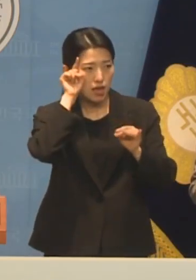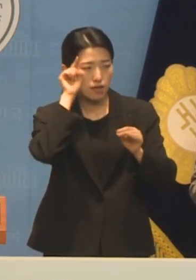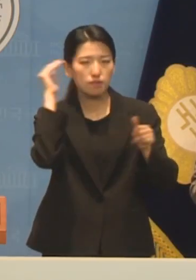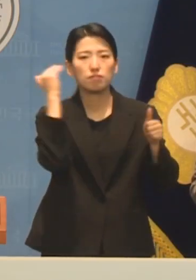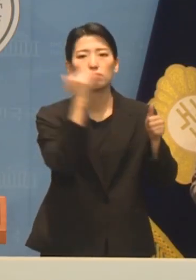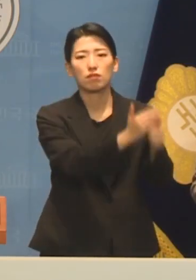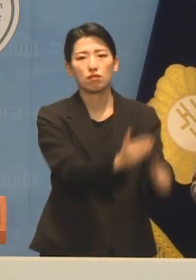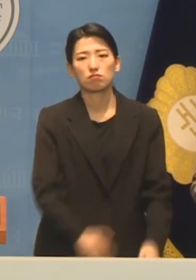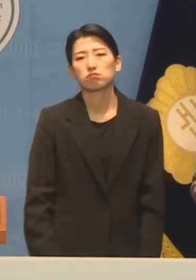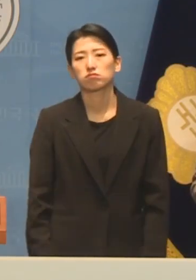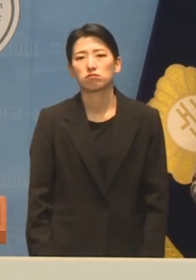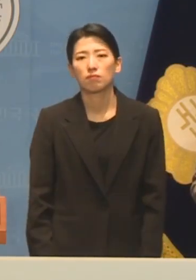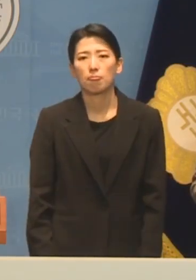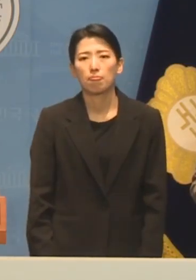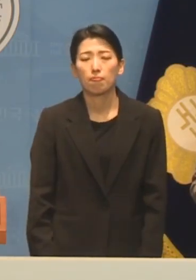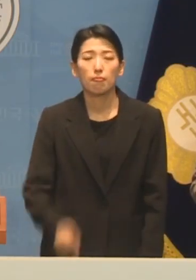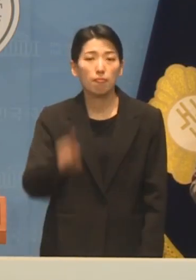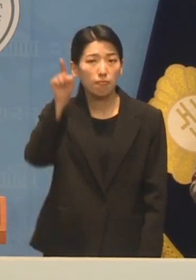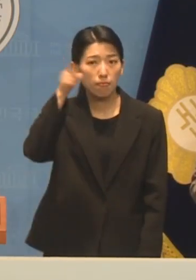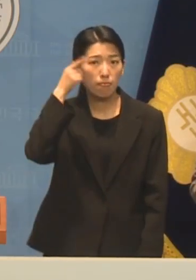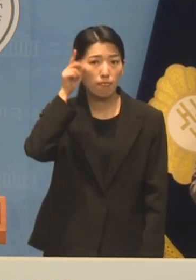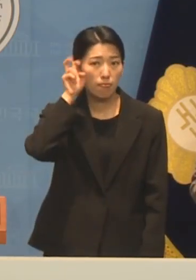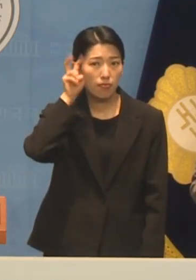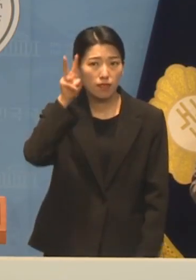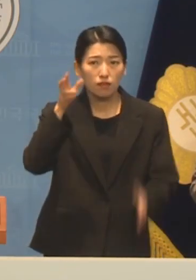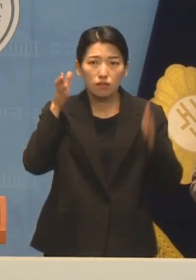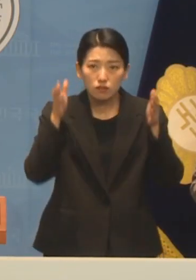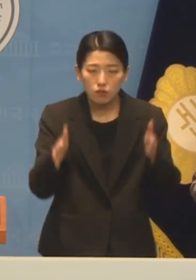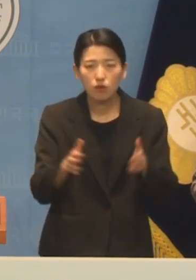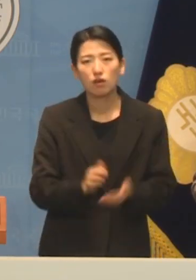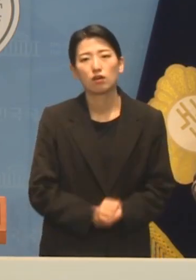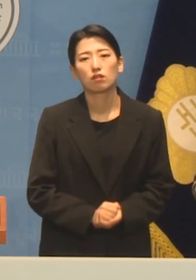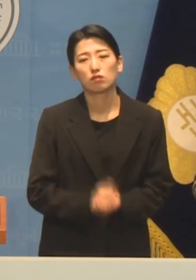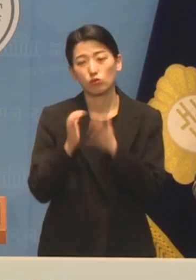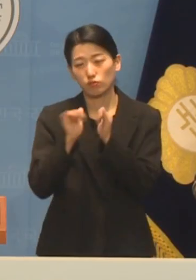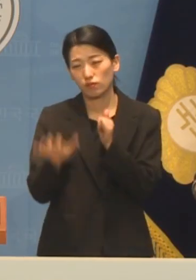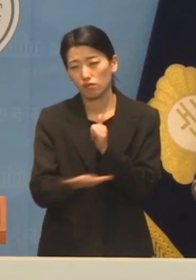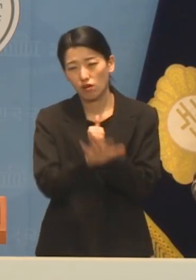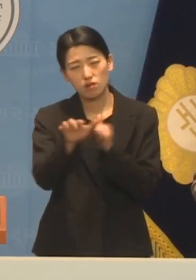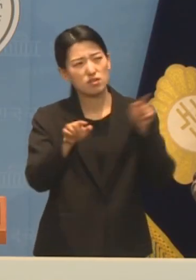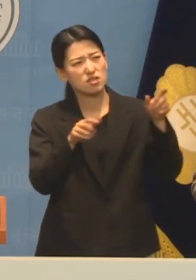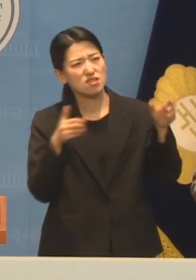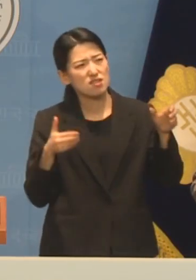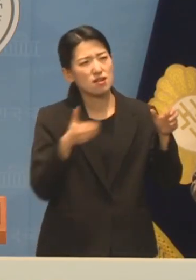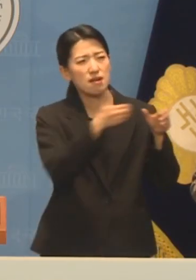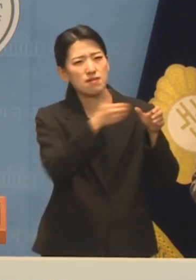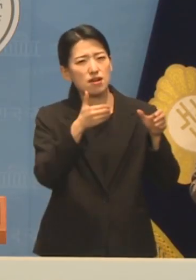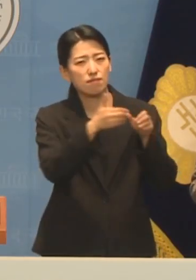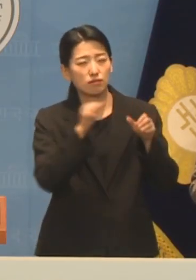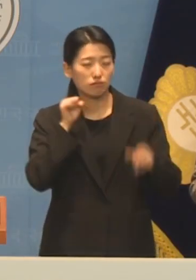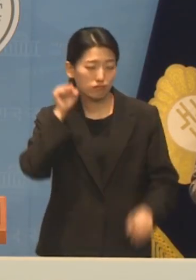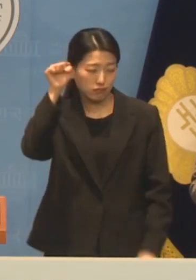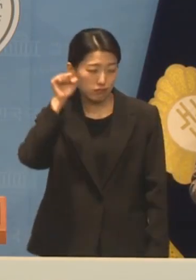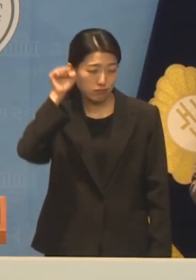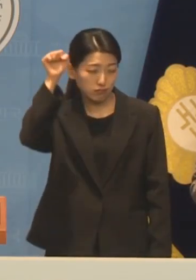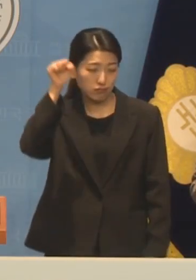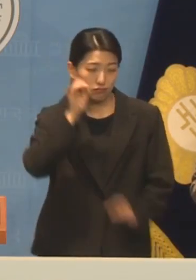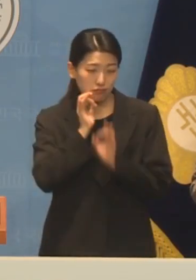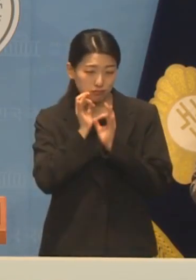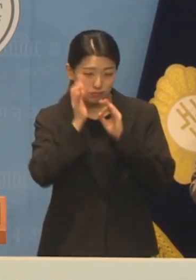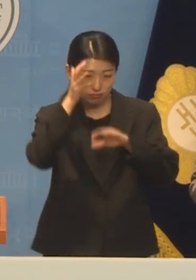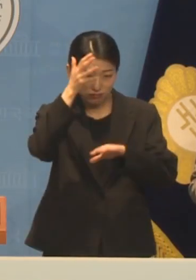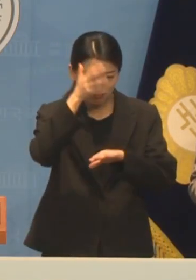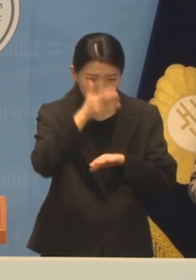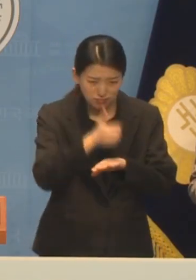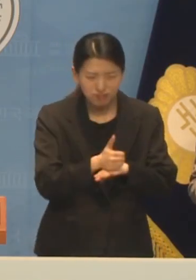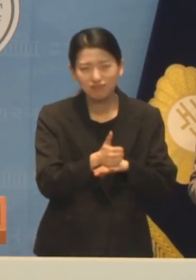122일 동안 반헌법, 반민주 세력들과 맞서 싸운 국민들이 이뤄낸 성과입니다.